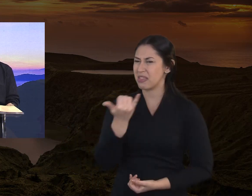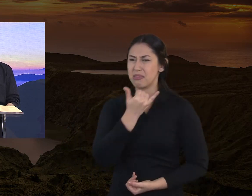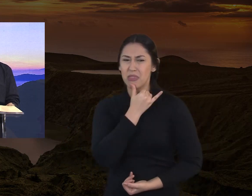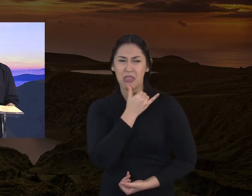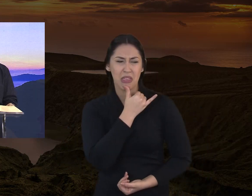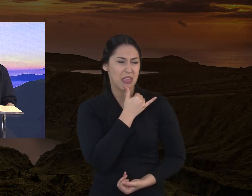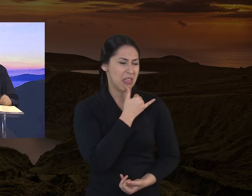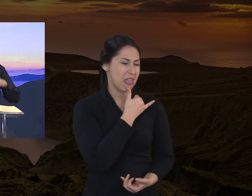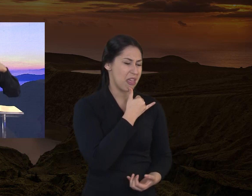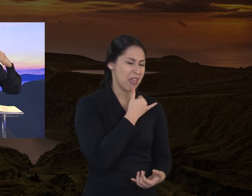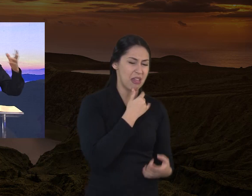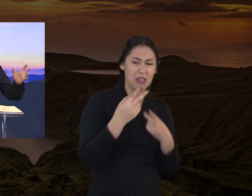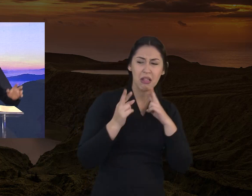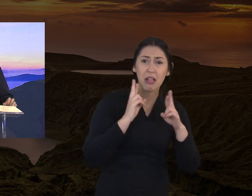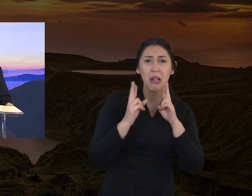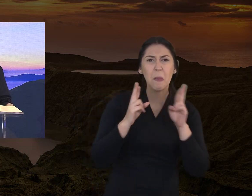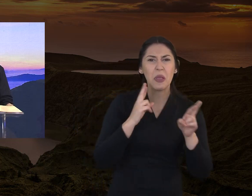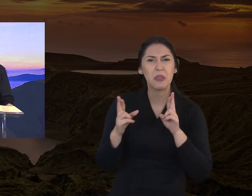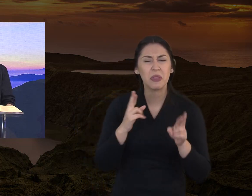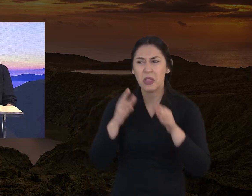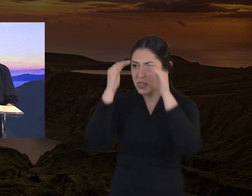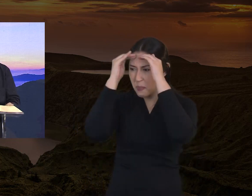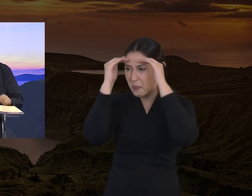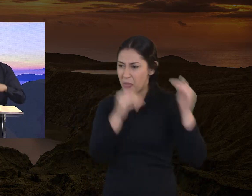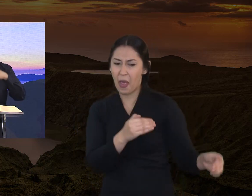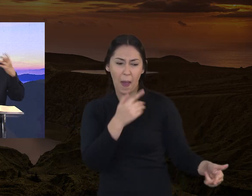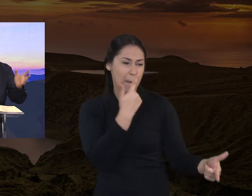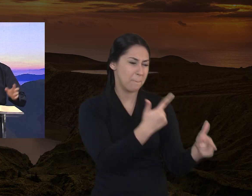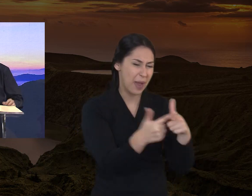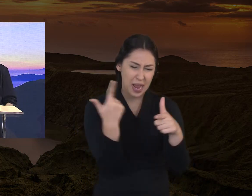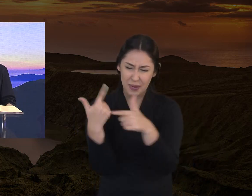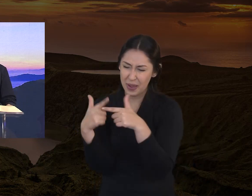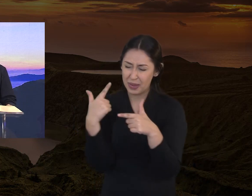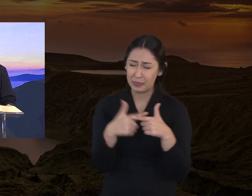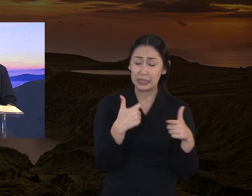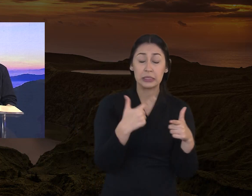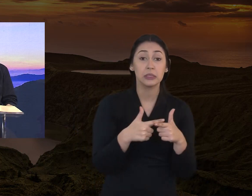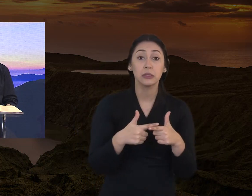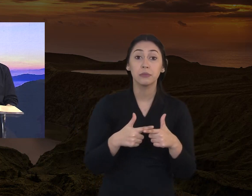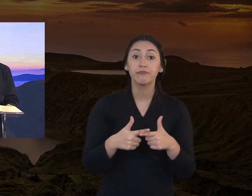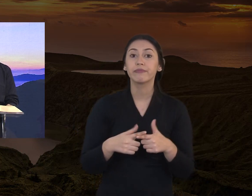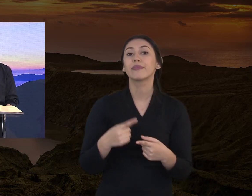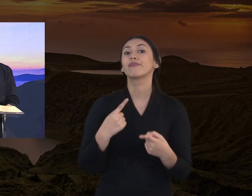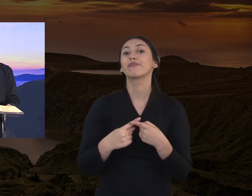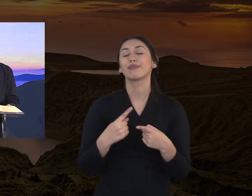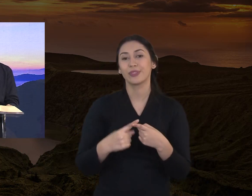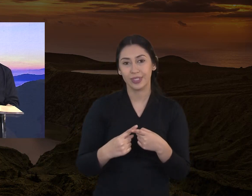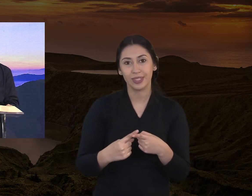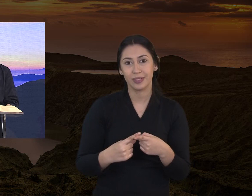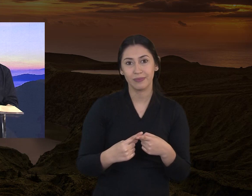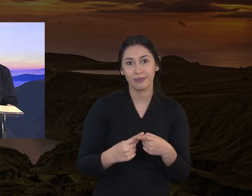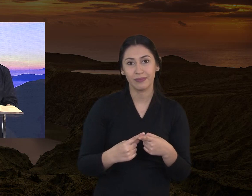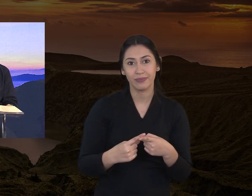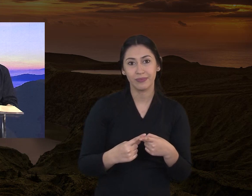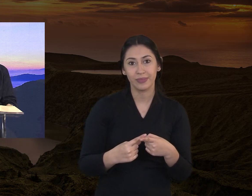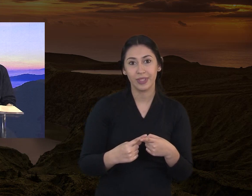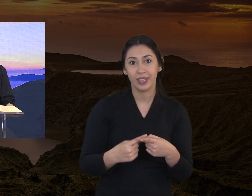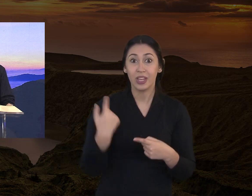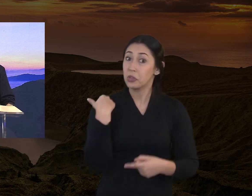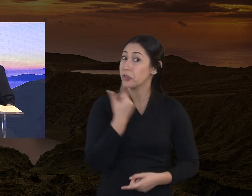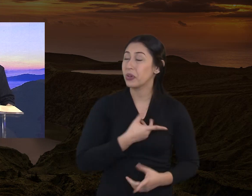descontentamento, insatisfação, né, rebeldia, problemas o dia todo, irmãos, é porque as coisas não